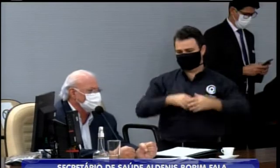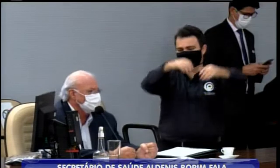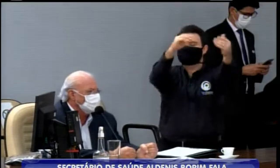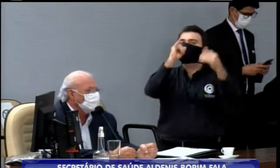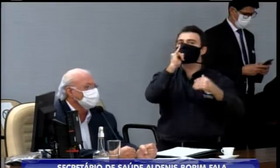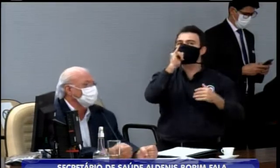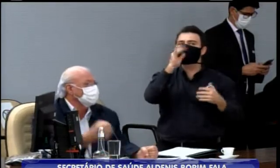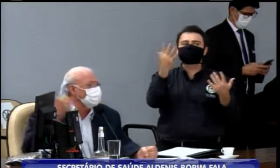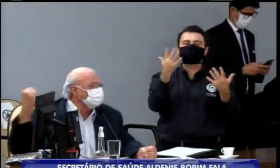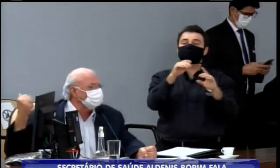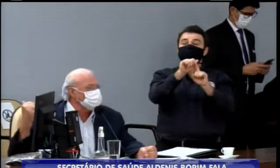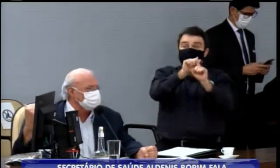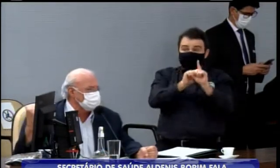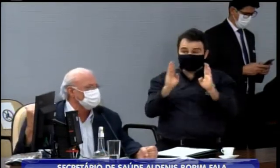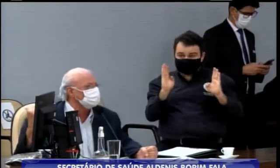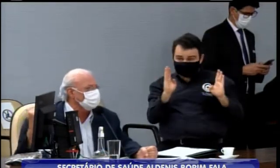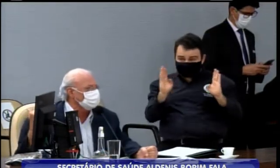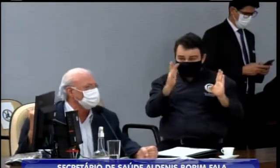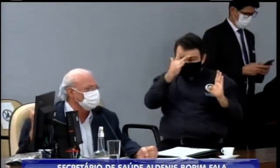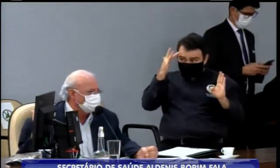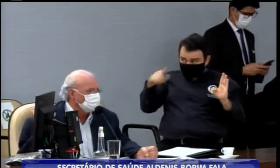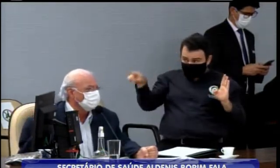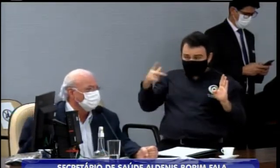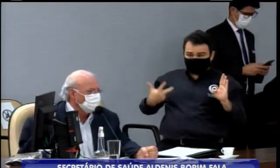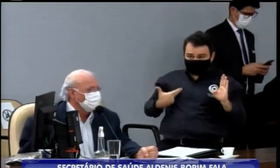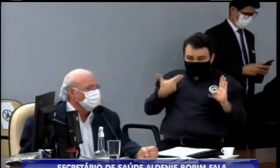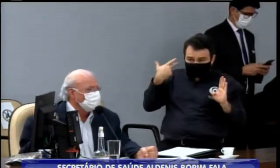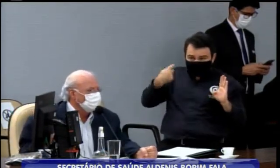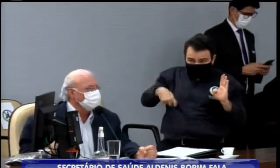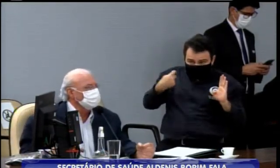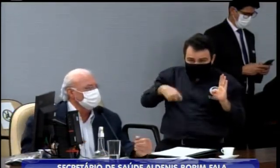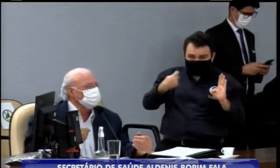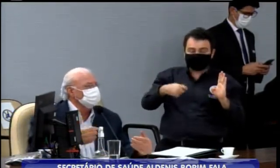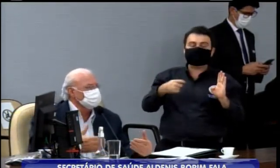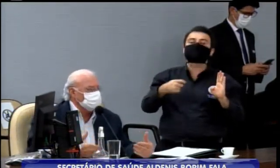mês. Só que entra mais 150.